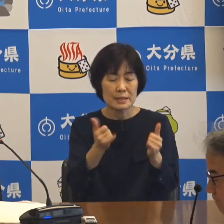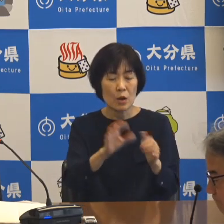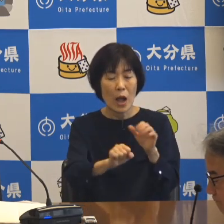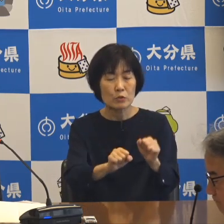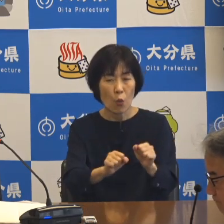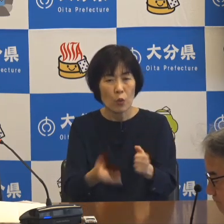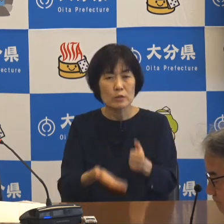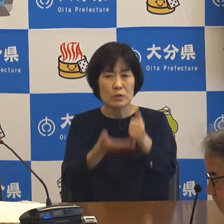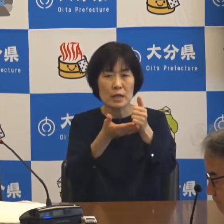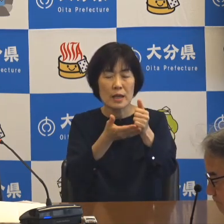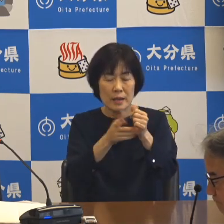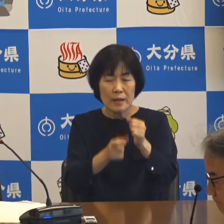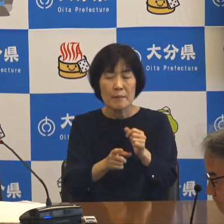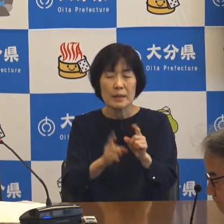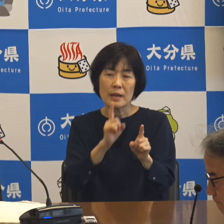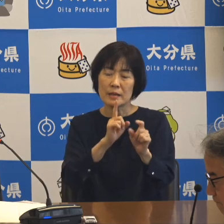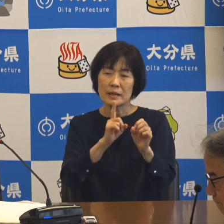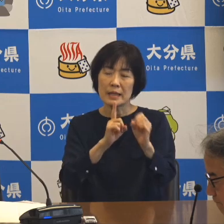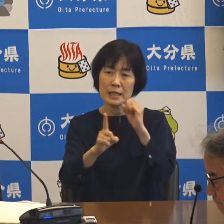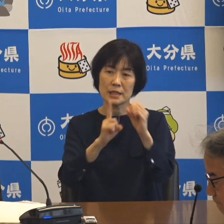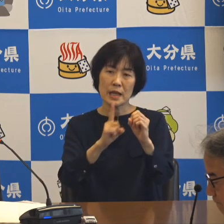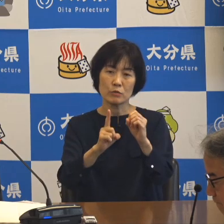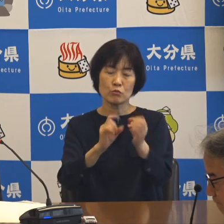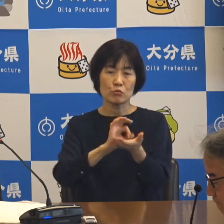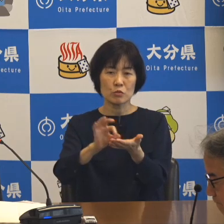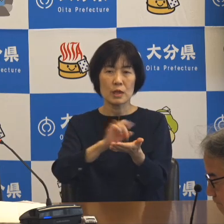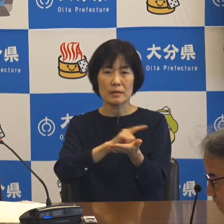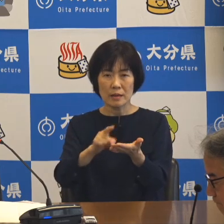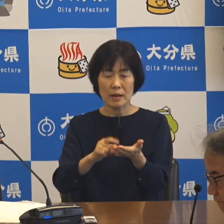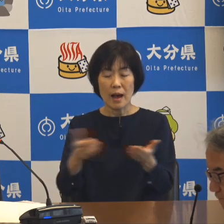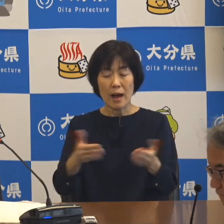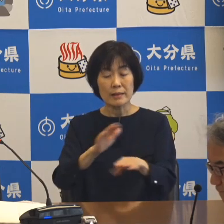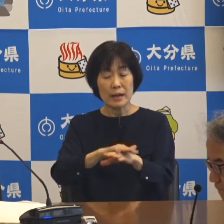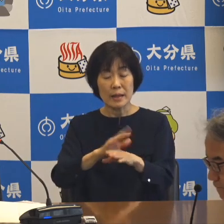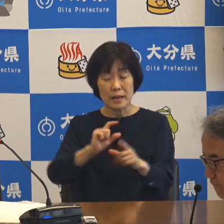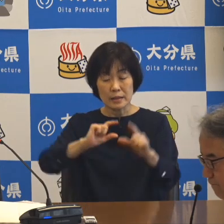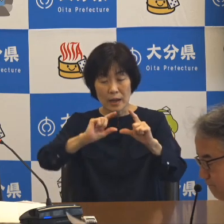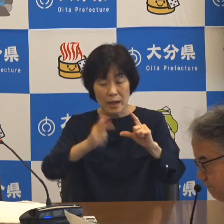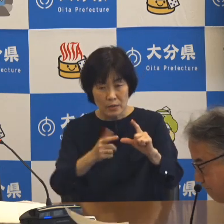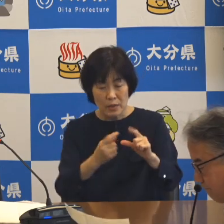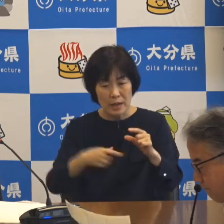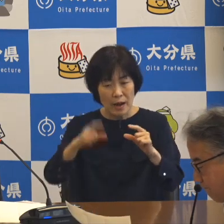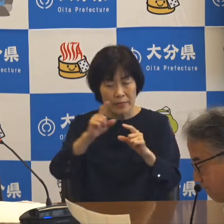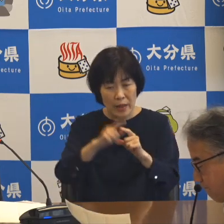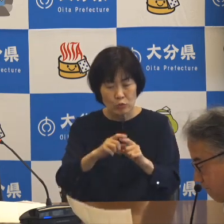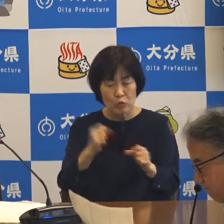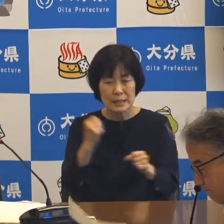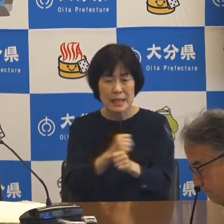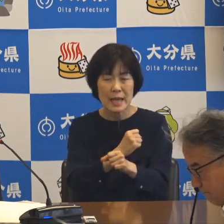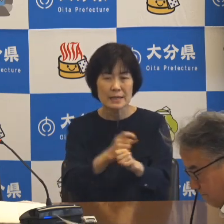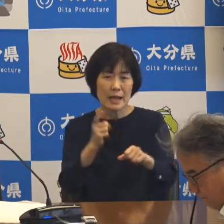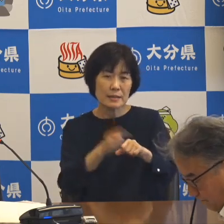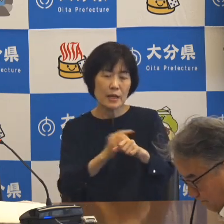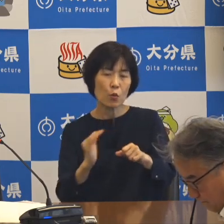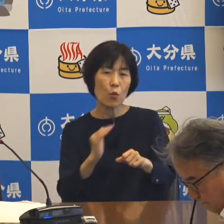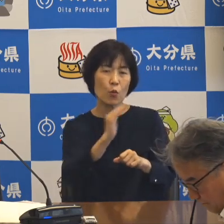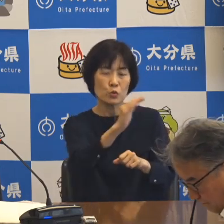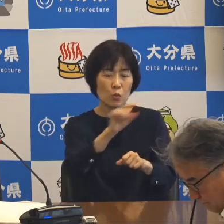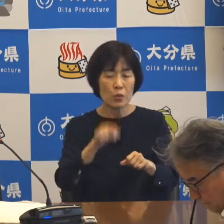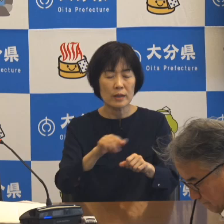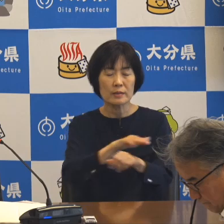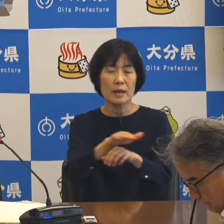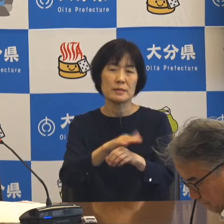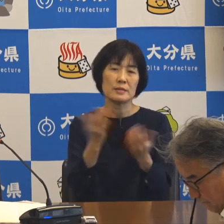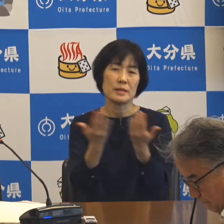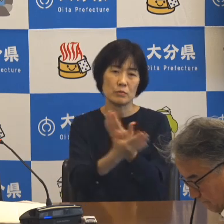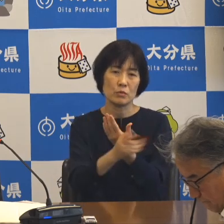力を活用した働き方改革の推進によるさらなる生産性の向上というのが大事になってまいります。そのような取り